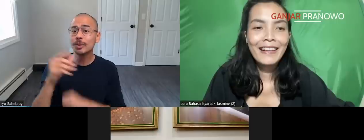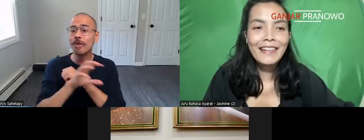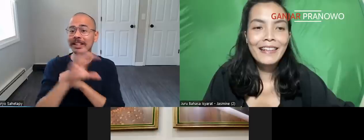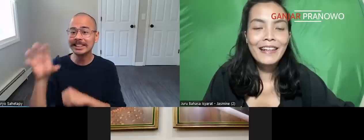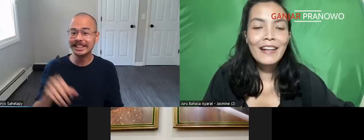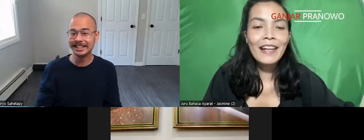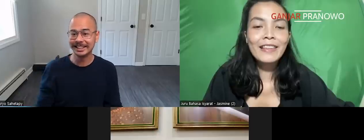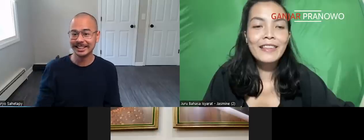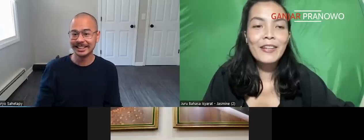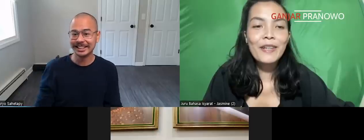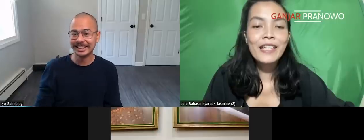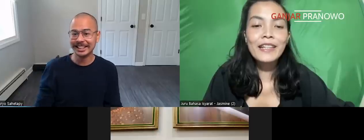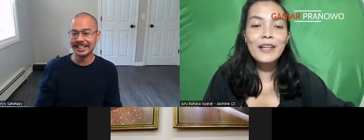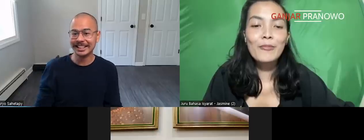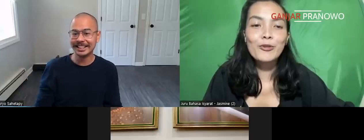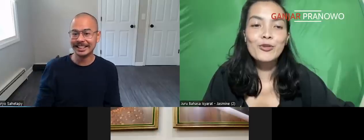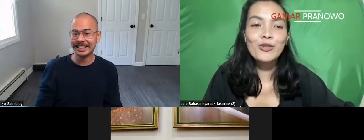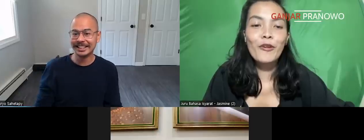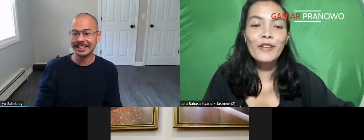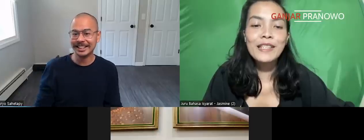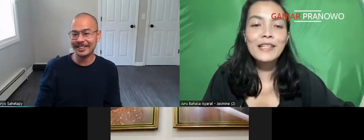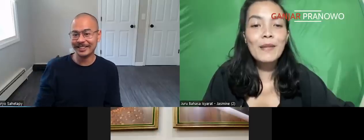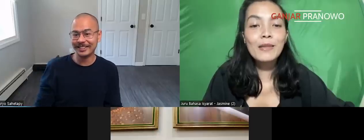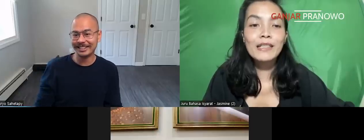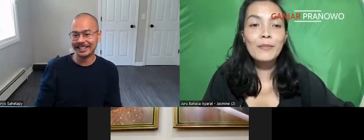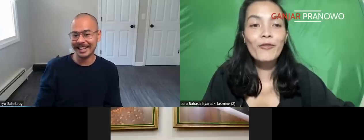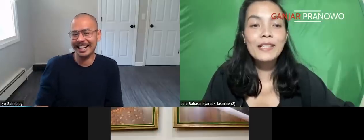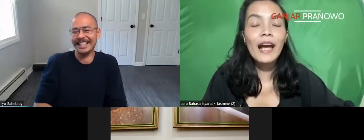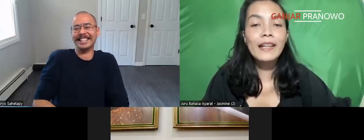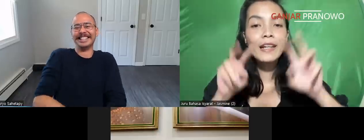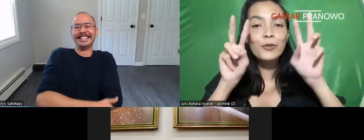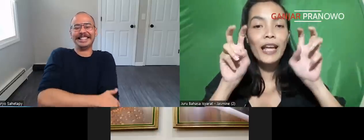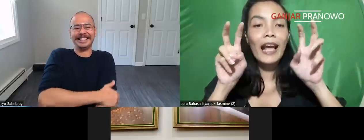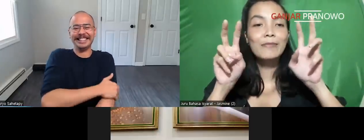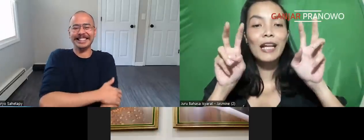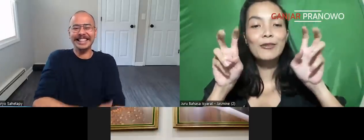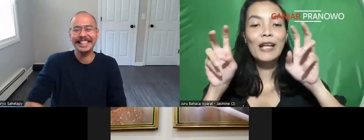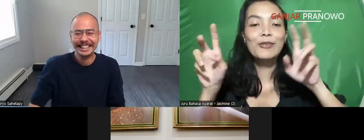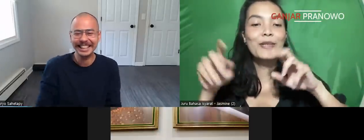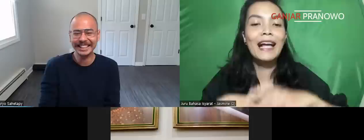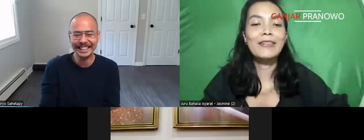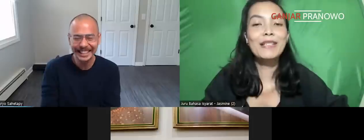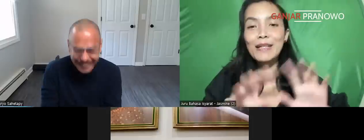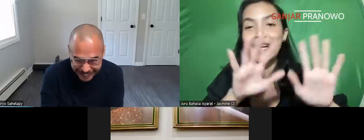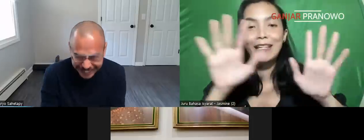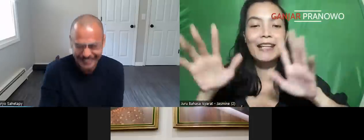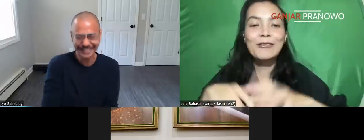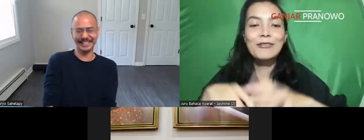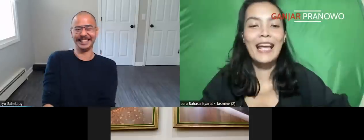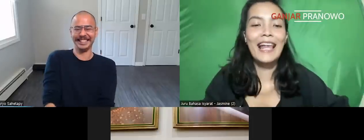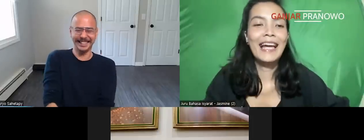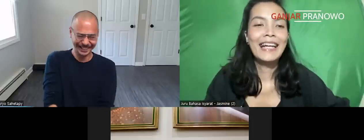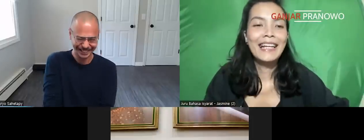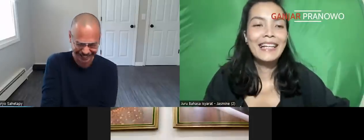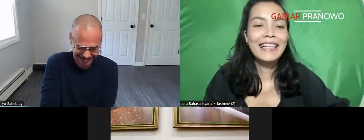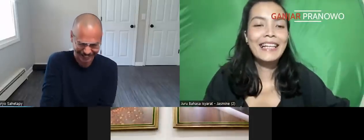aja karena di Indonesia ada 37 provinsi jadi masing-masing provinsi ada Surya satu-satu Surya gitu masing-masing ada satu